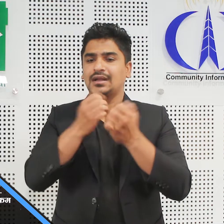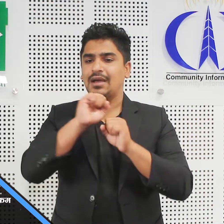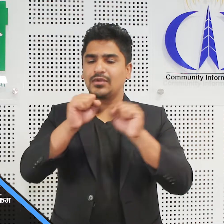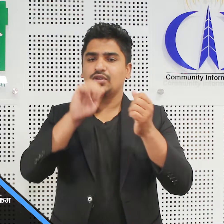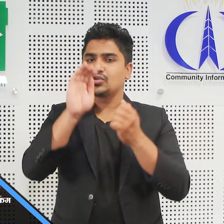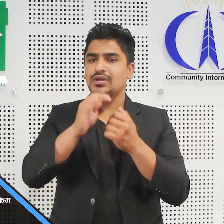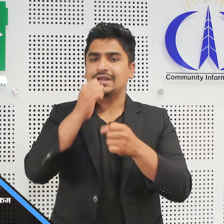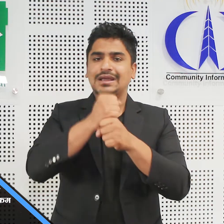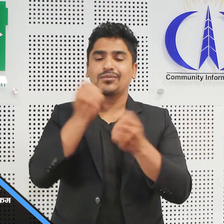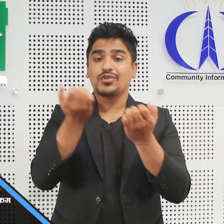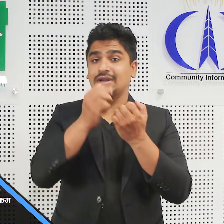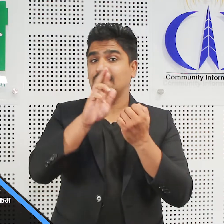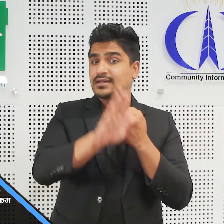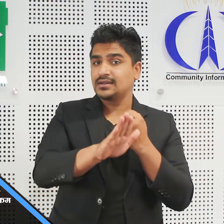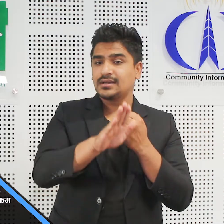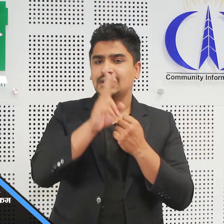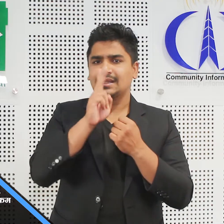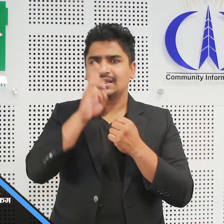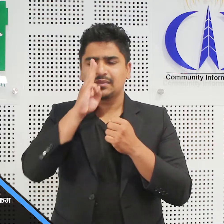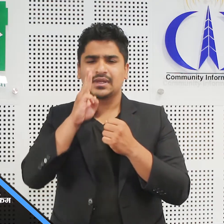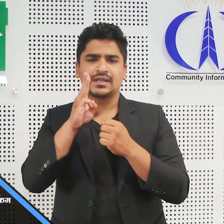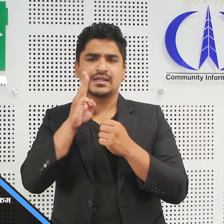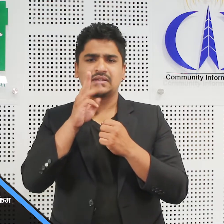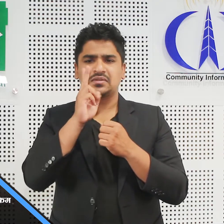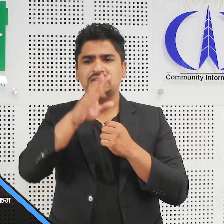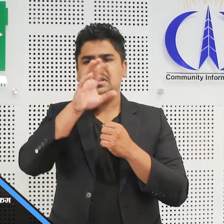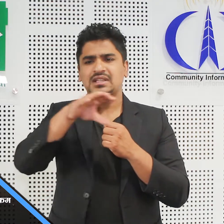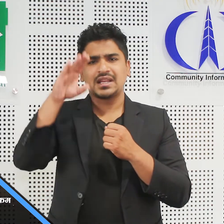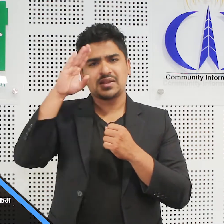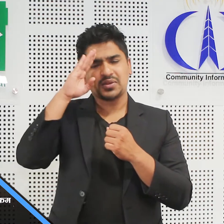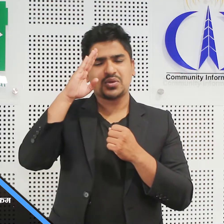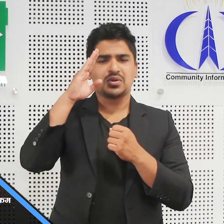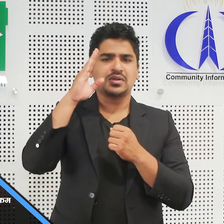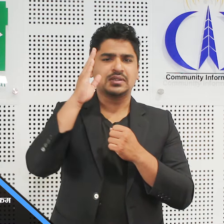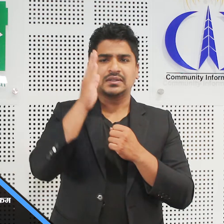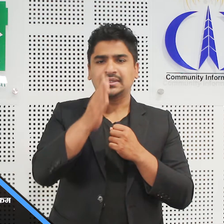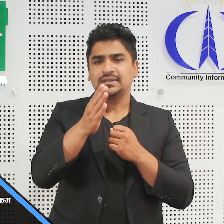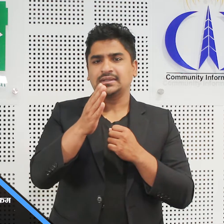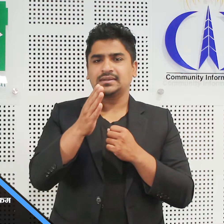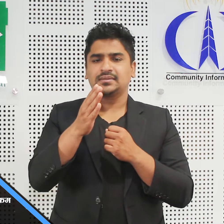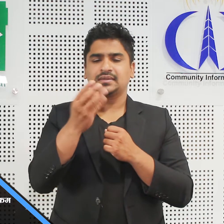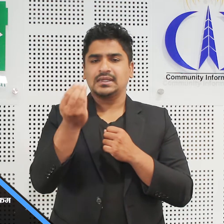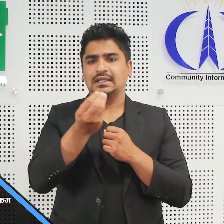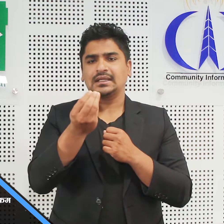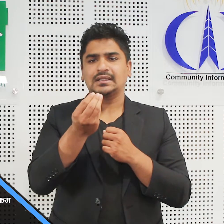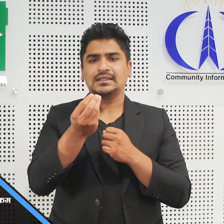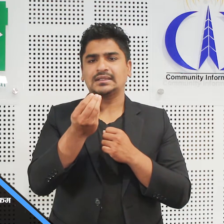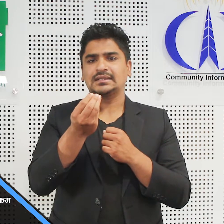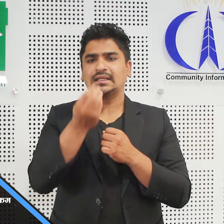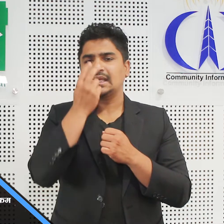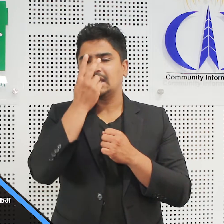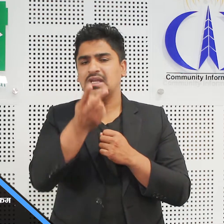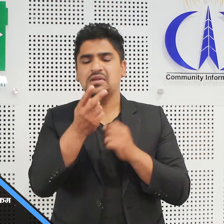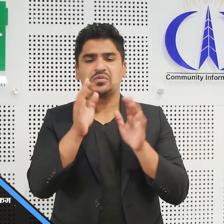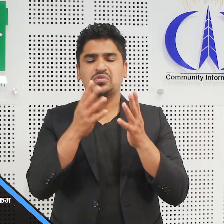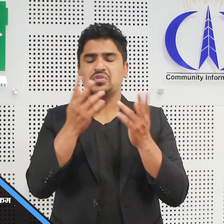उसहरू के भन्छ त्यो क्षेत्रमा आफआफ्नो लगानी गरेर आफआफूले सकेको काम गर्नुभएको छ र त्यसमा चाहिँ खासै